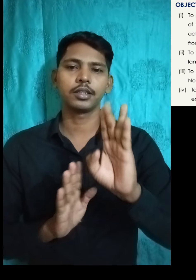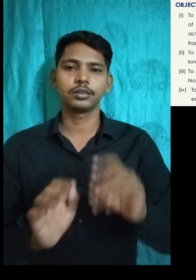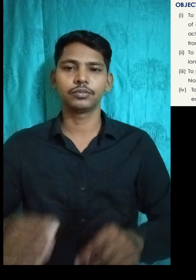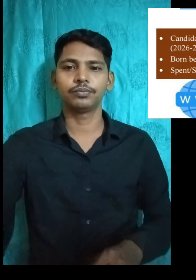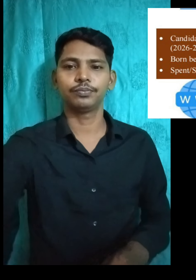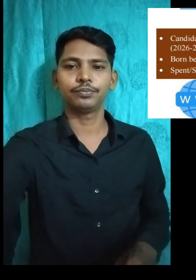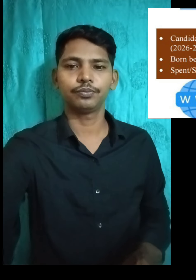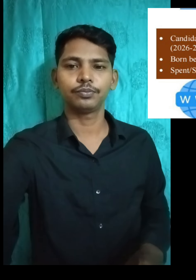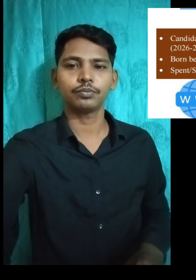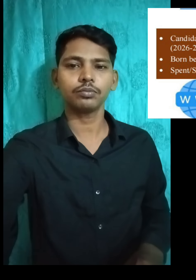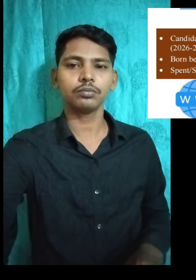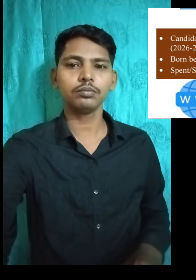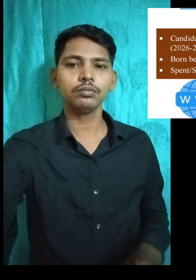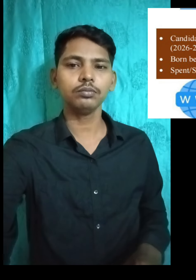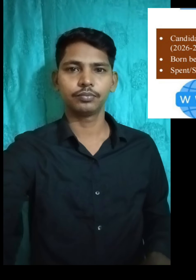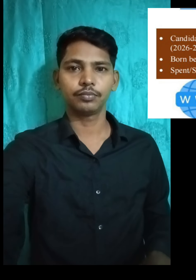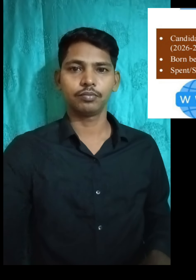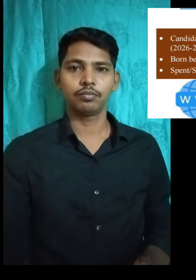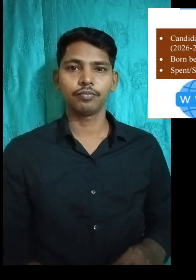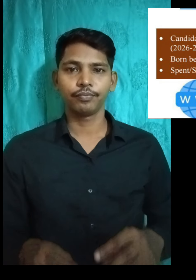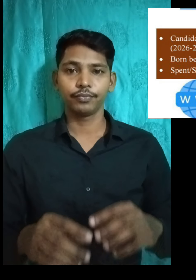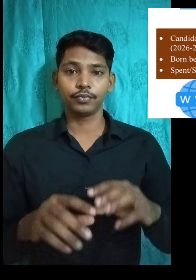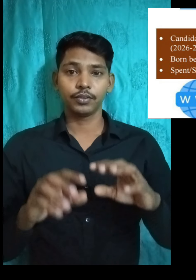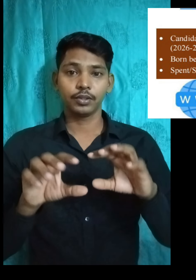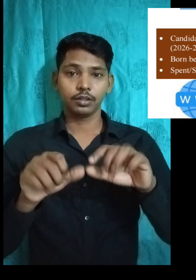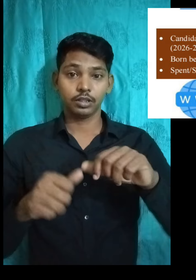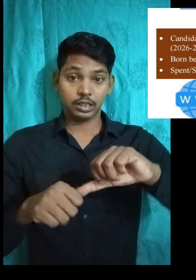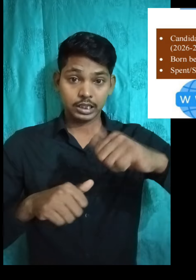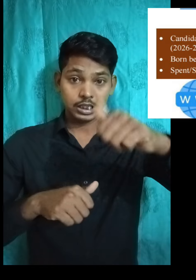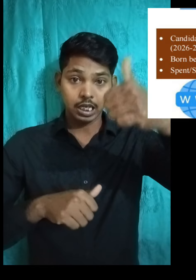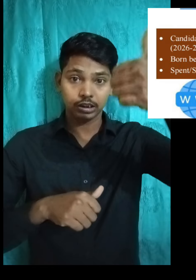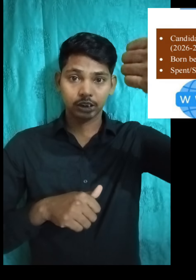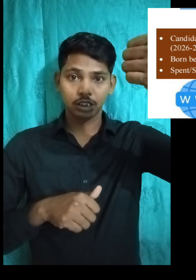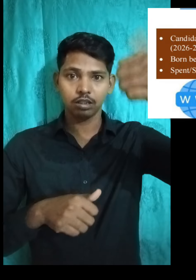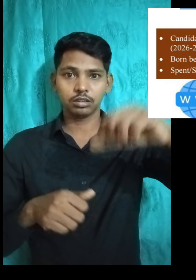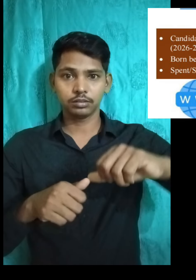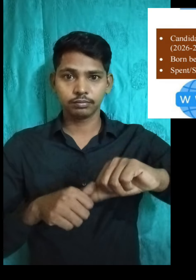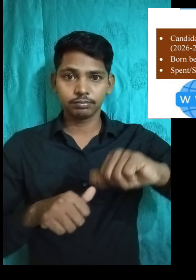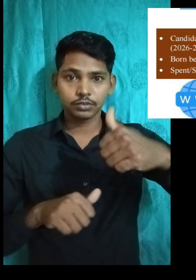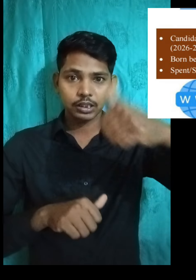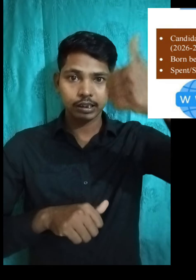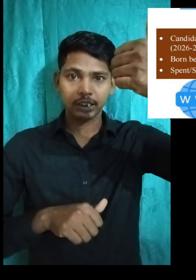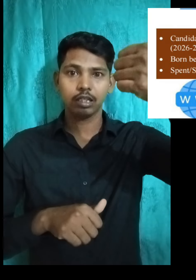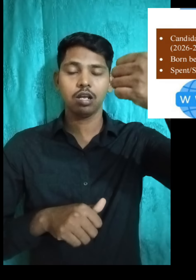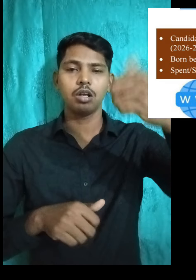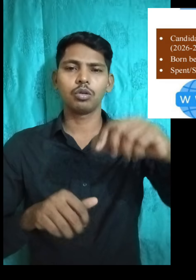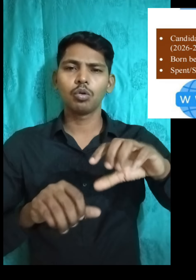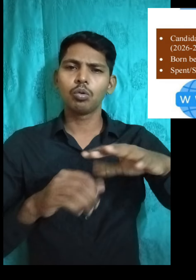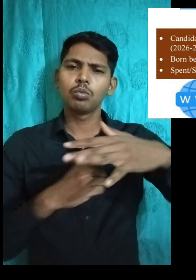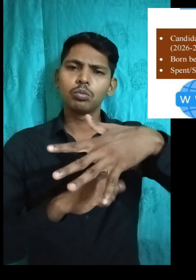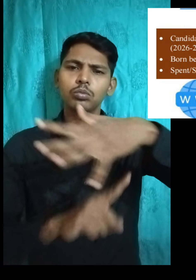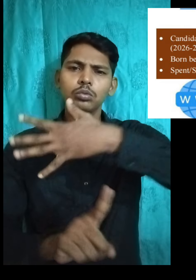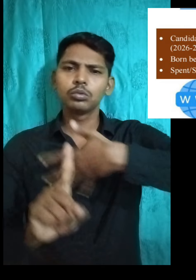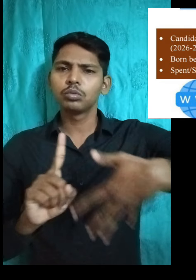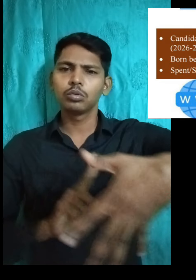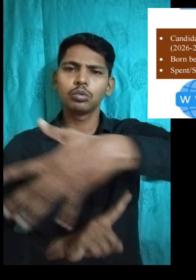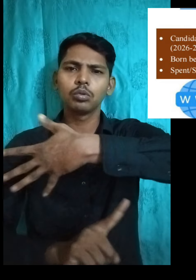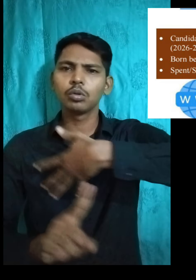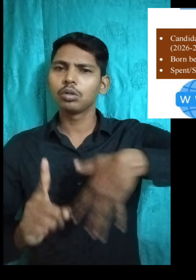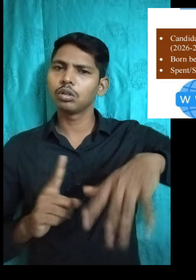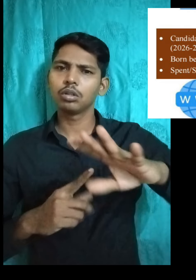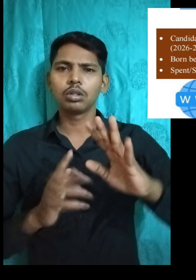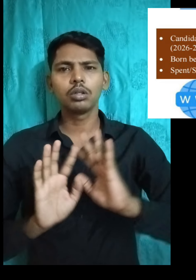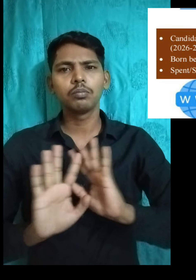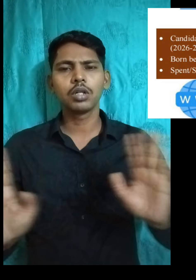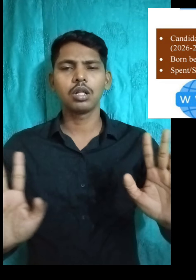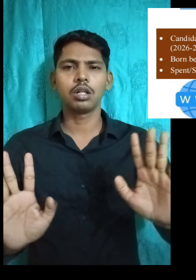आपके बच्चे के इर्द गिर्द पहुंच जाएगी। ठीक है, तो इस अवसर को मत गवाइए। जितने भी पेरेंट्स हैं, मैं